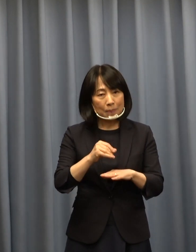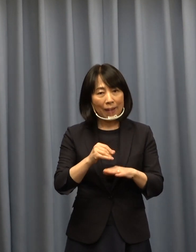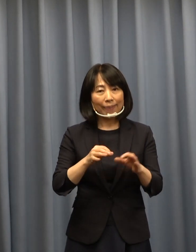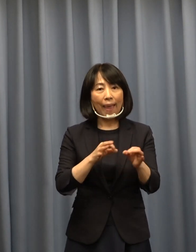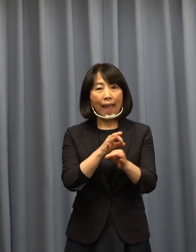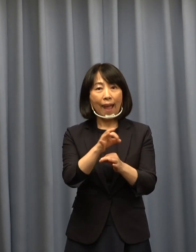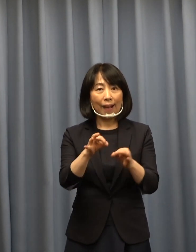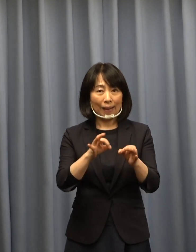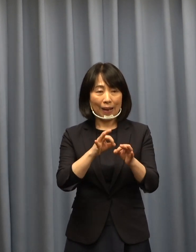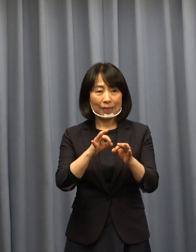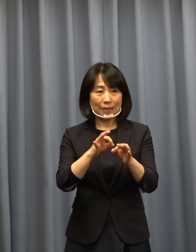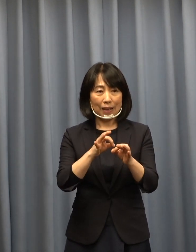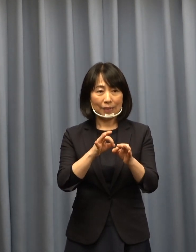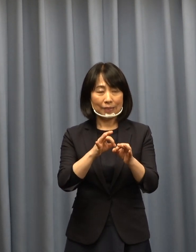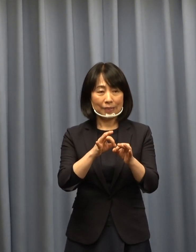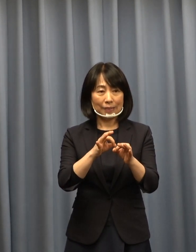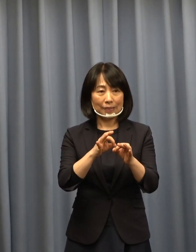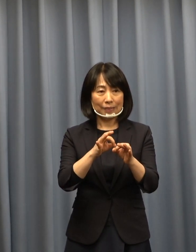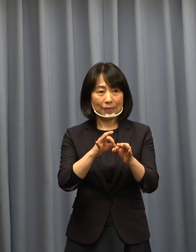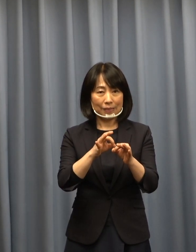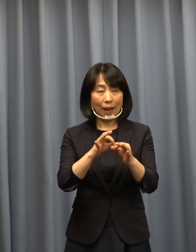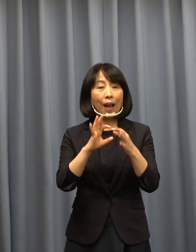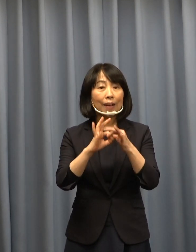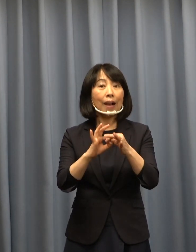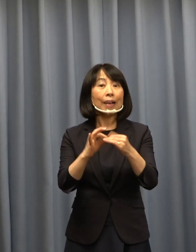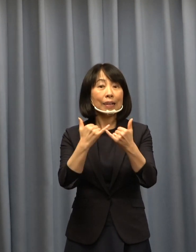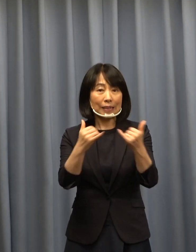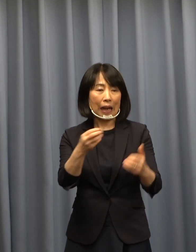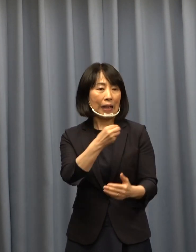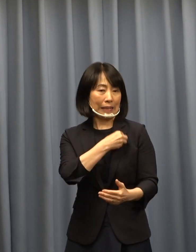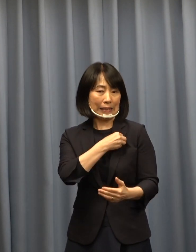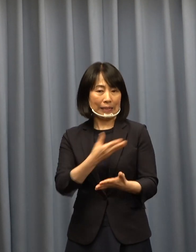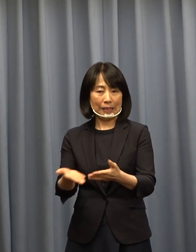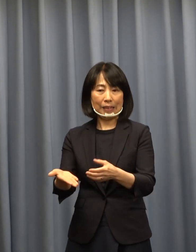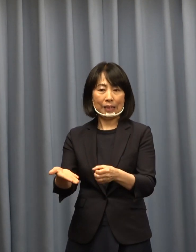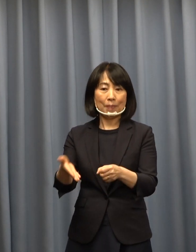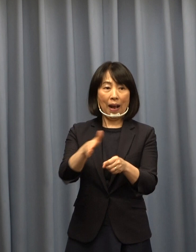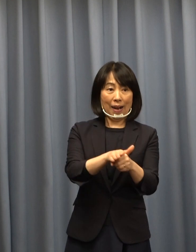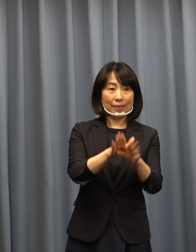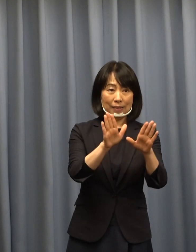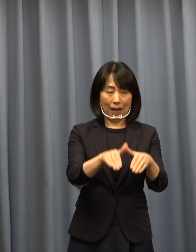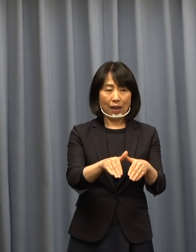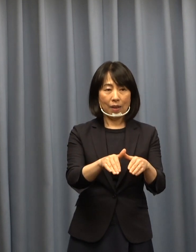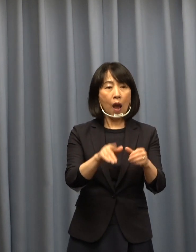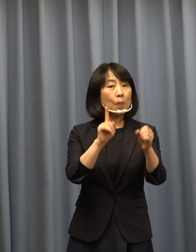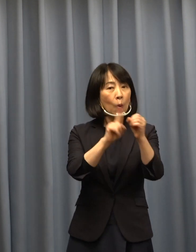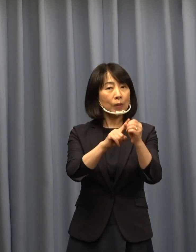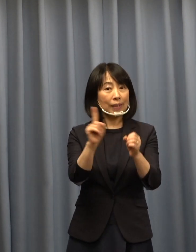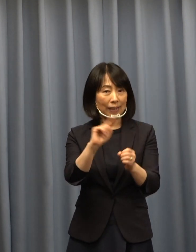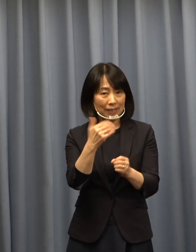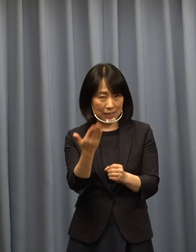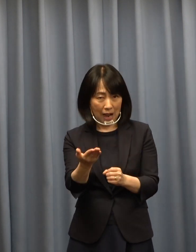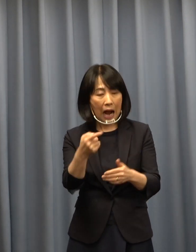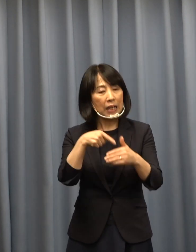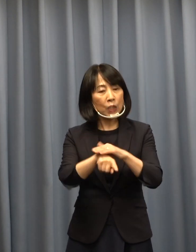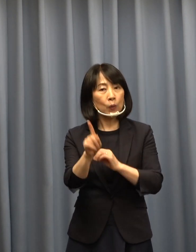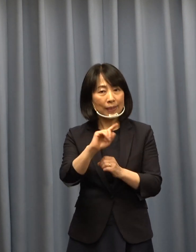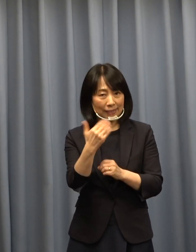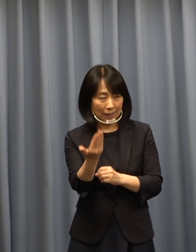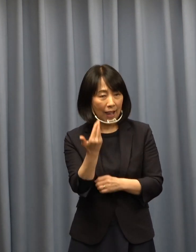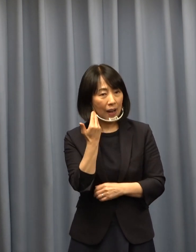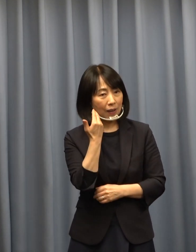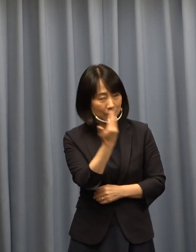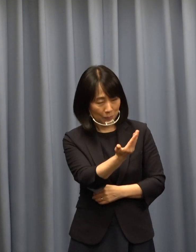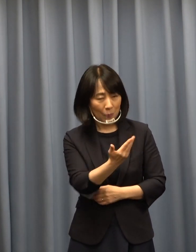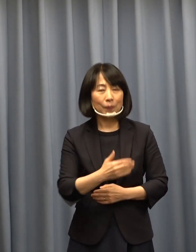から委員の方が入ってこられたということで、その狙いの部分であったり理由についてちょっとお伺いしたいです